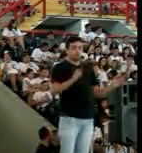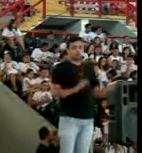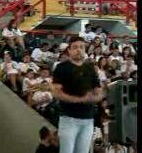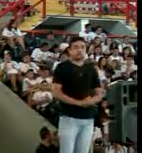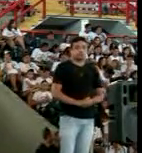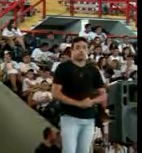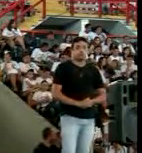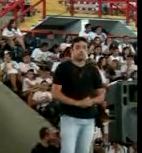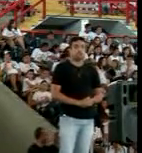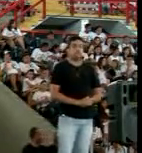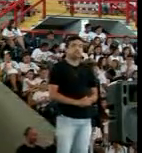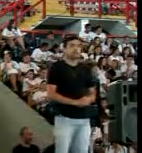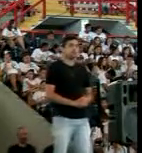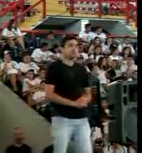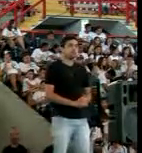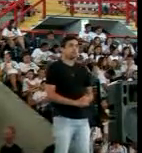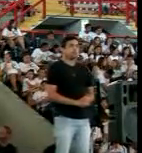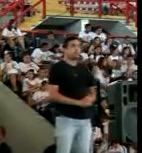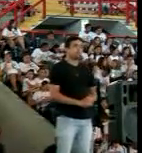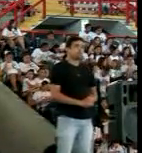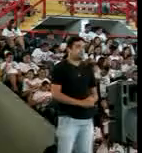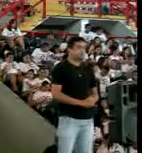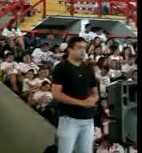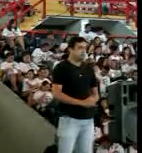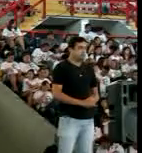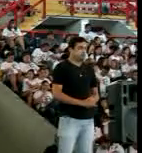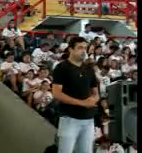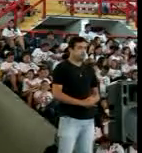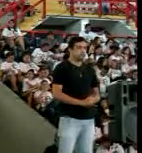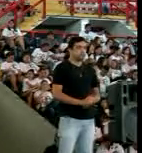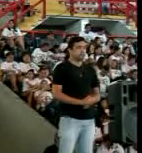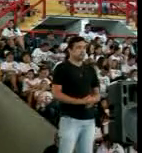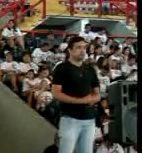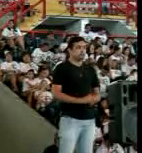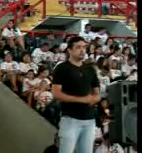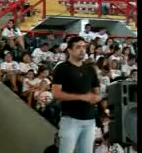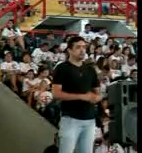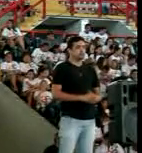questão. Olha o que diz aí então.